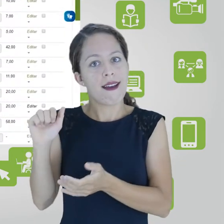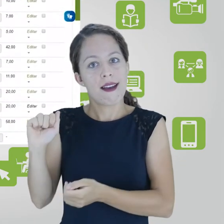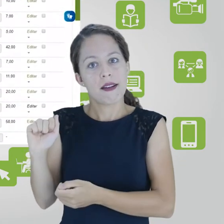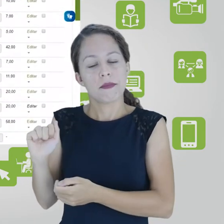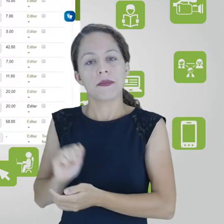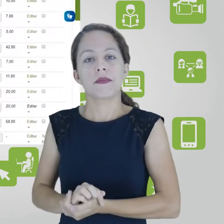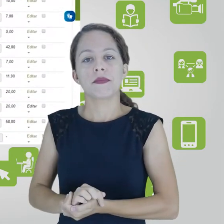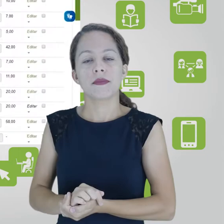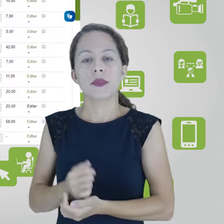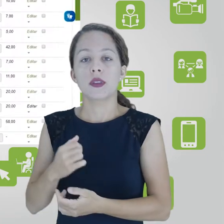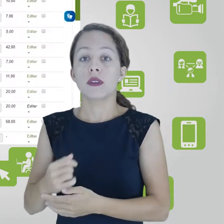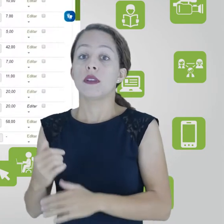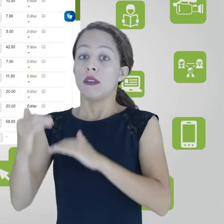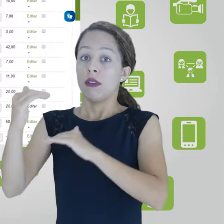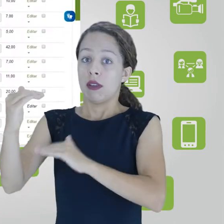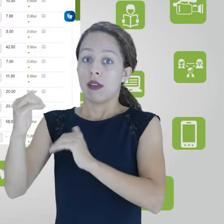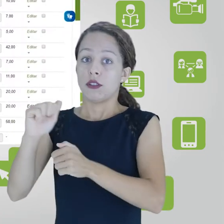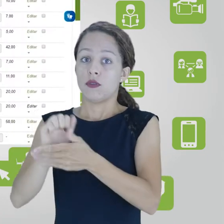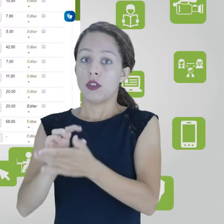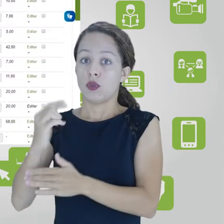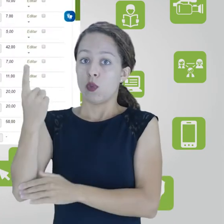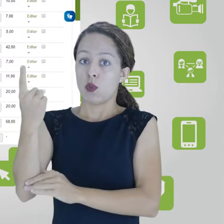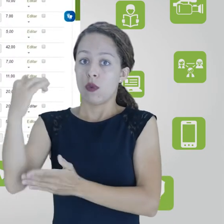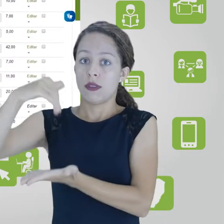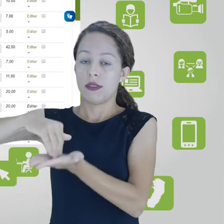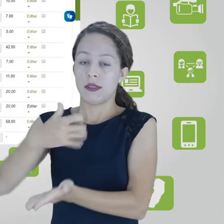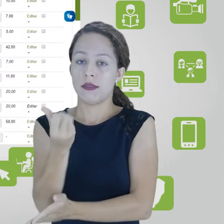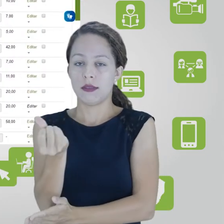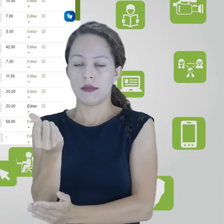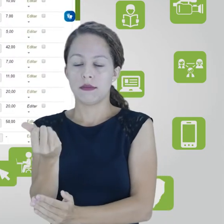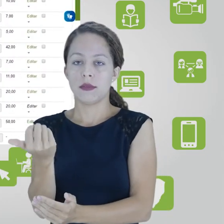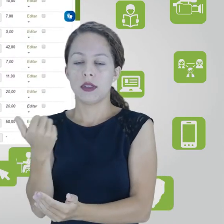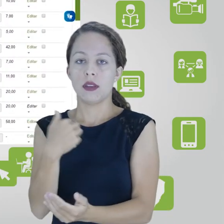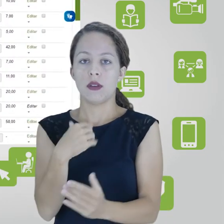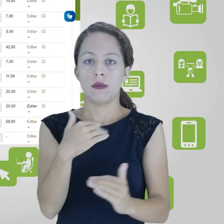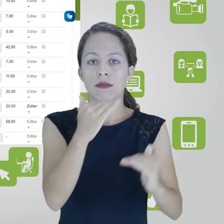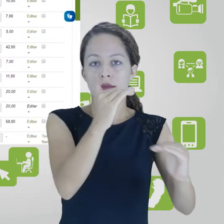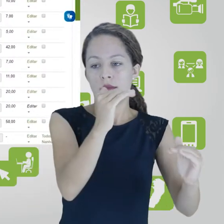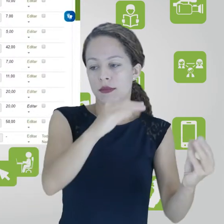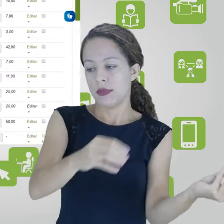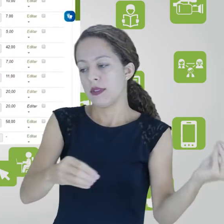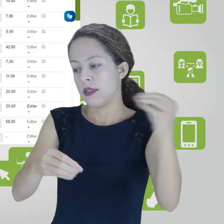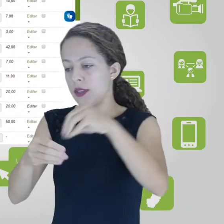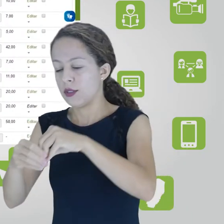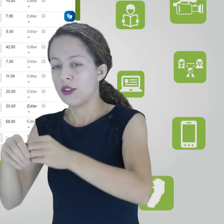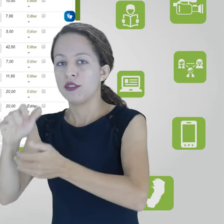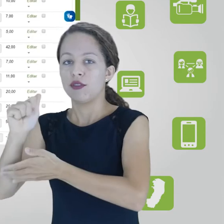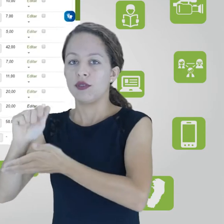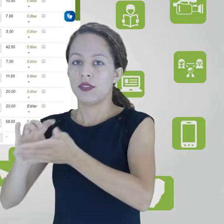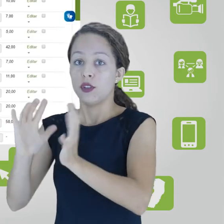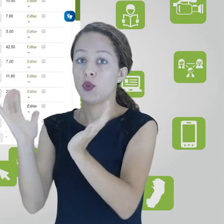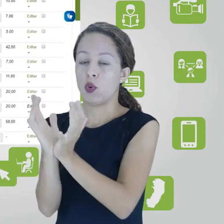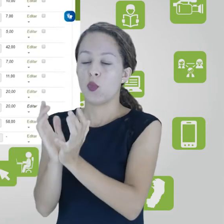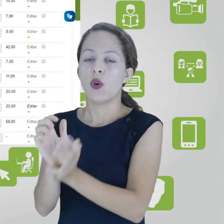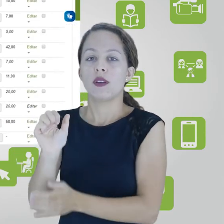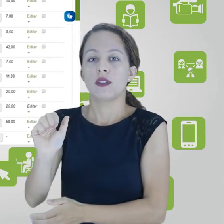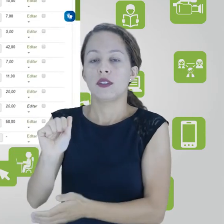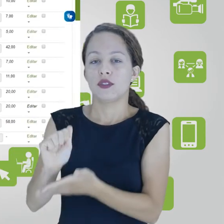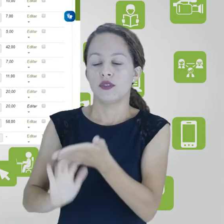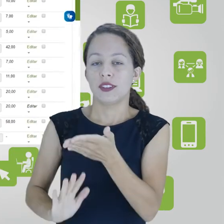inicial, aqui, ó, da atividades A. Eu vou pegar a atividade de 1 a 6 e vou jogar para dentro da